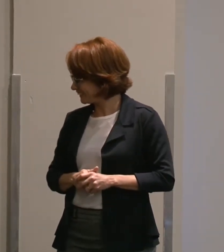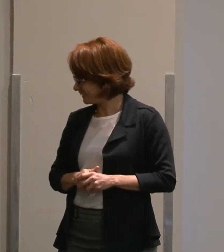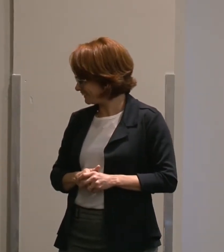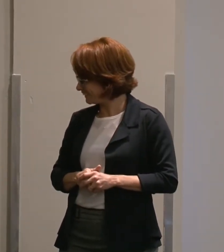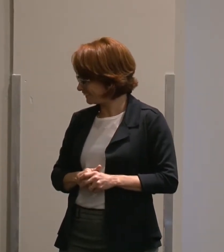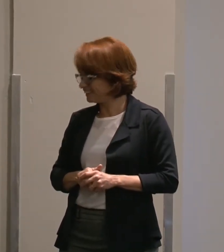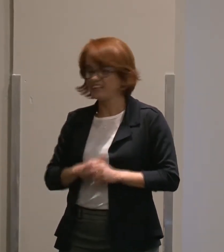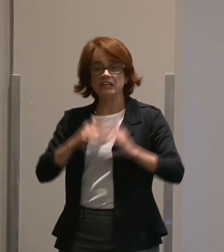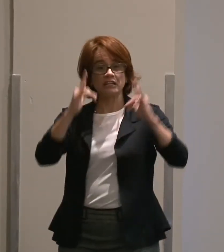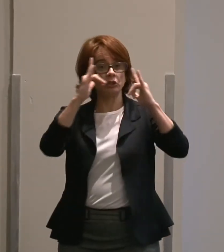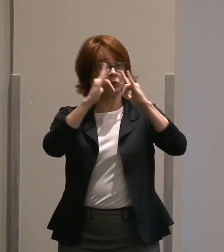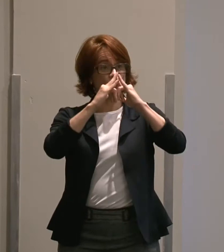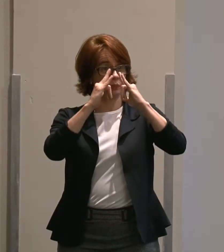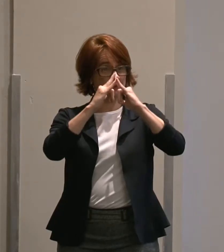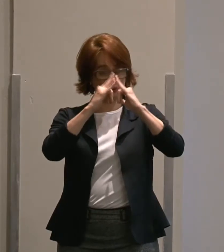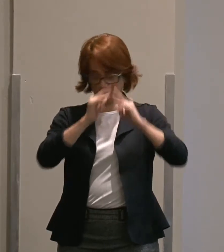Cristina Paulo dos Santos, do INES.